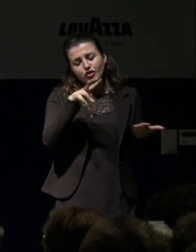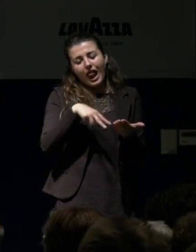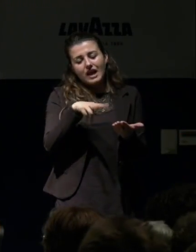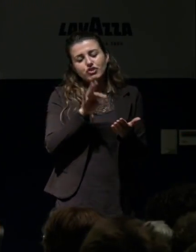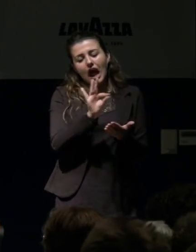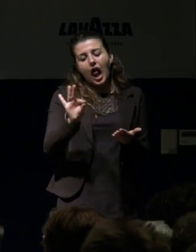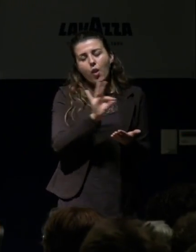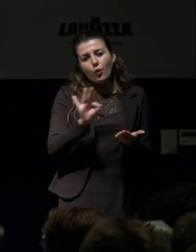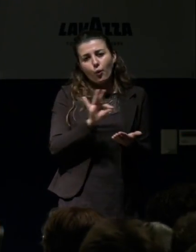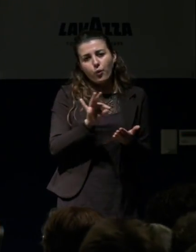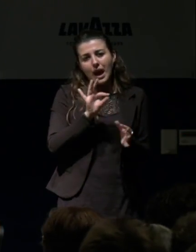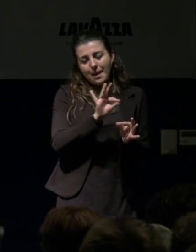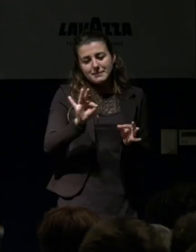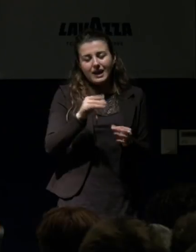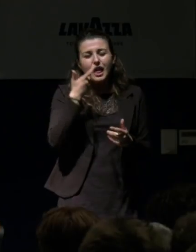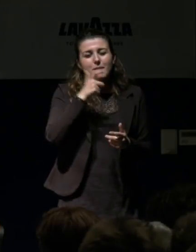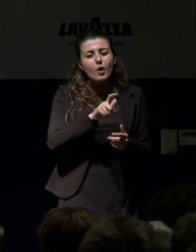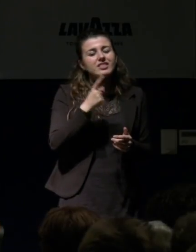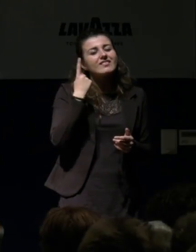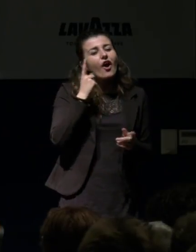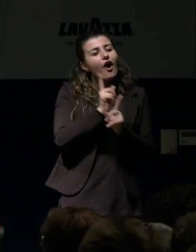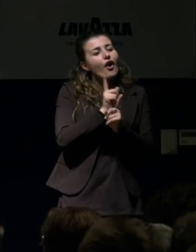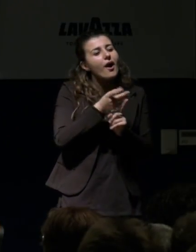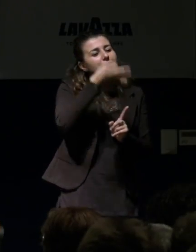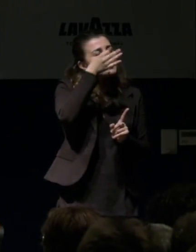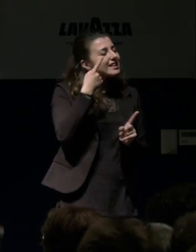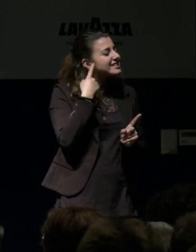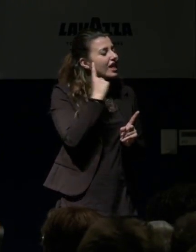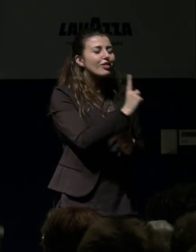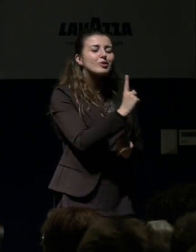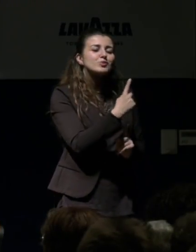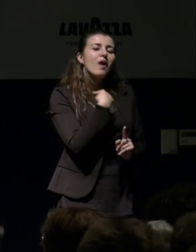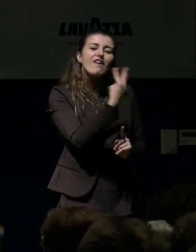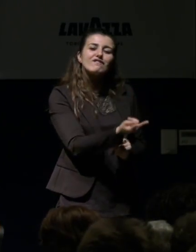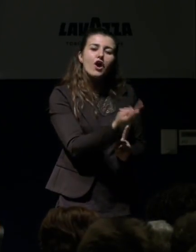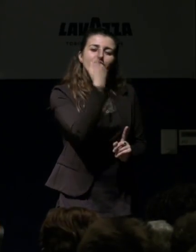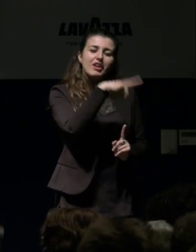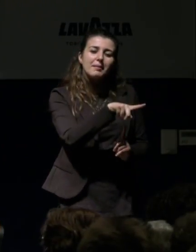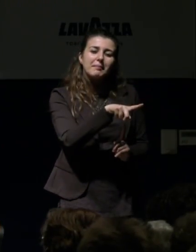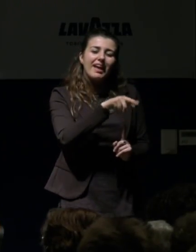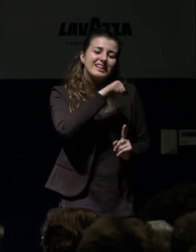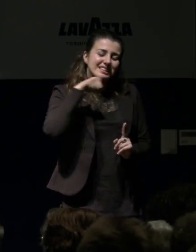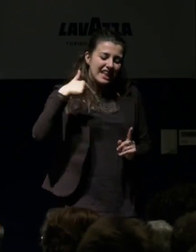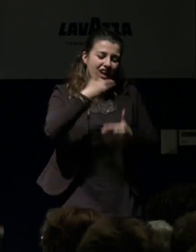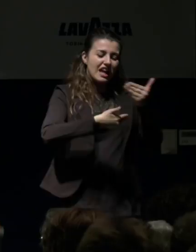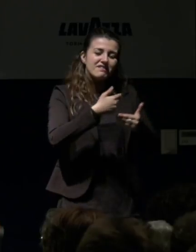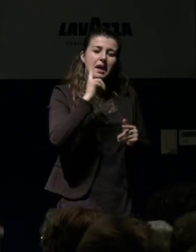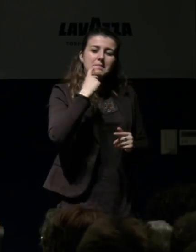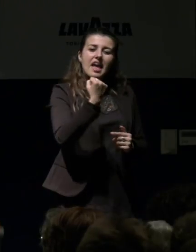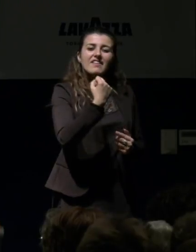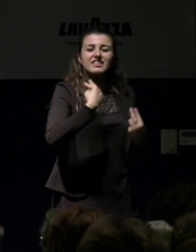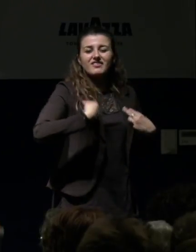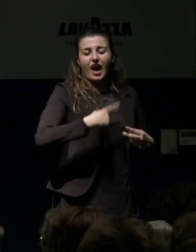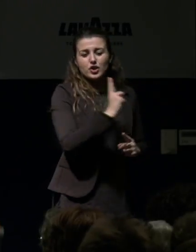dei dei pezzettini della frontiera perché sentire la sua voce è fondamentale per mantenere viva questa opera la frontiera è